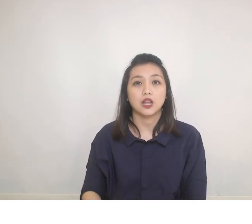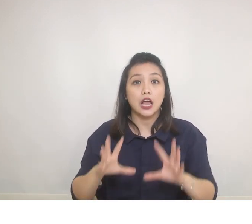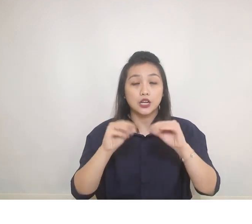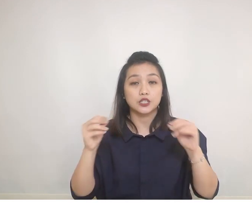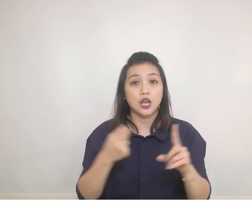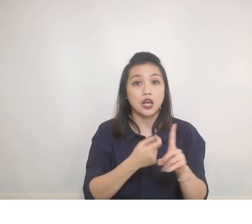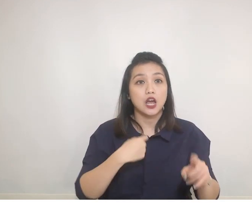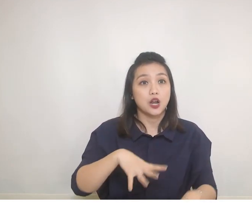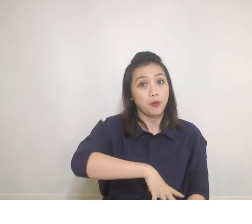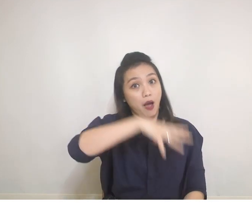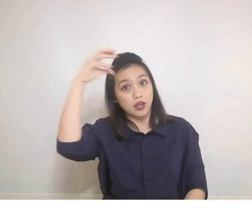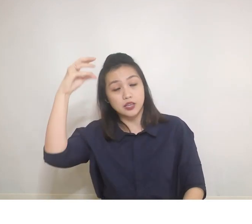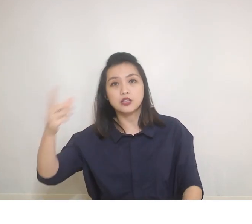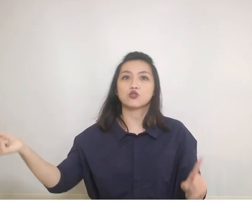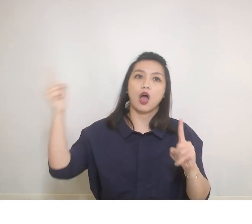Gak terurus berarti.